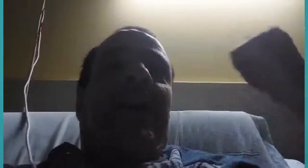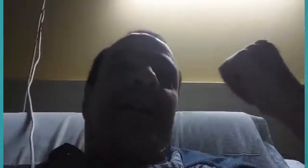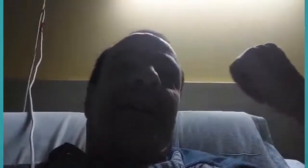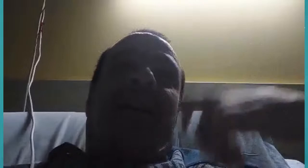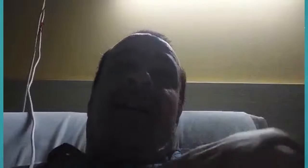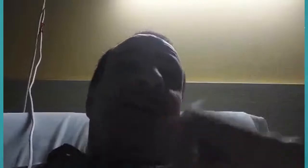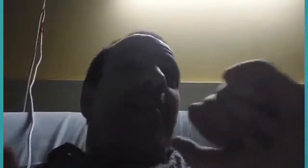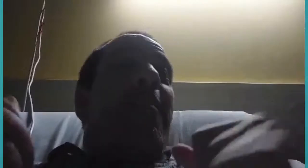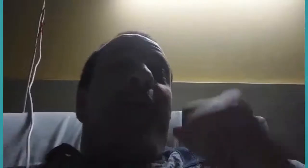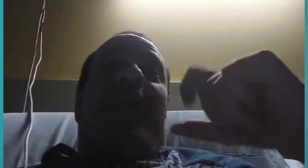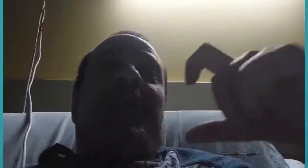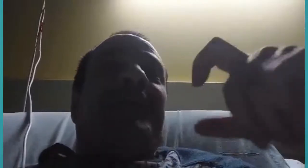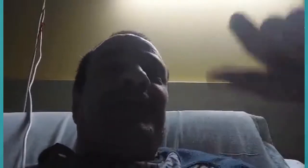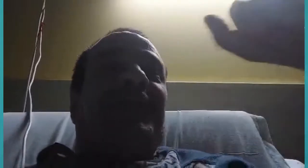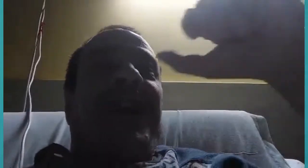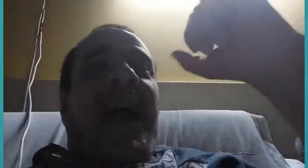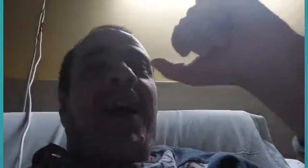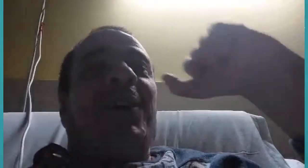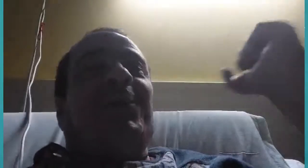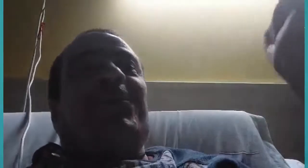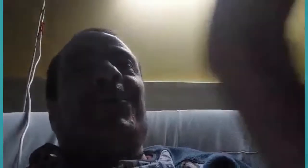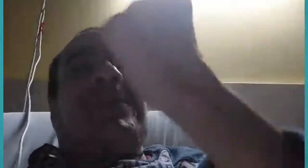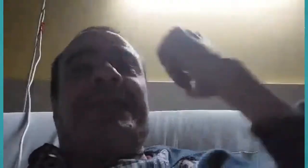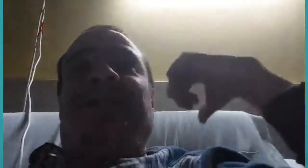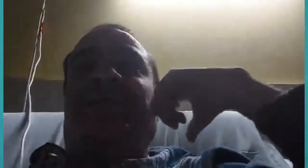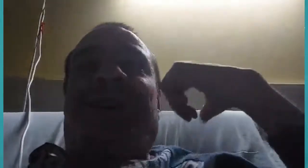fragante, mopra, te, tutti.